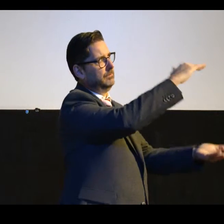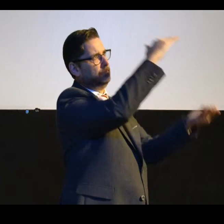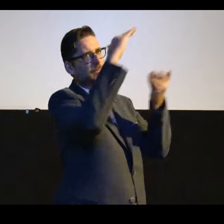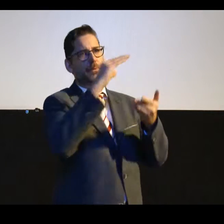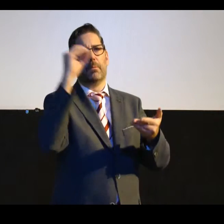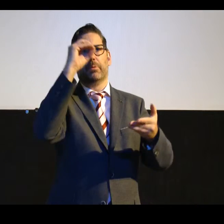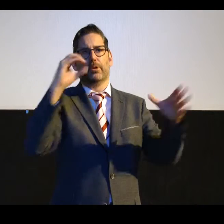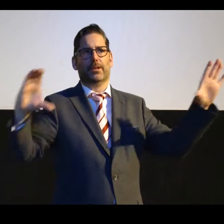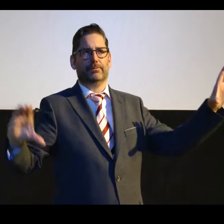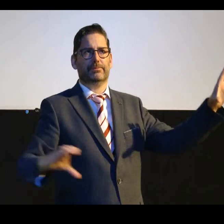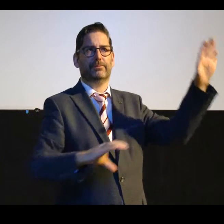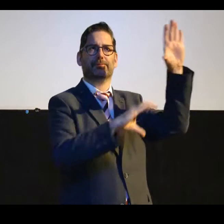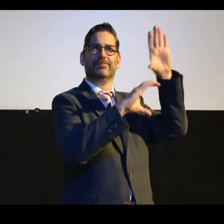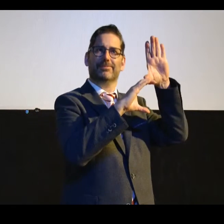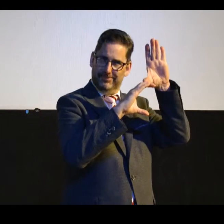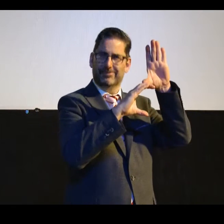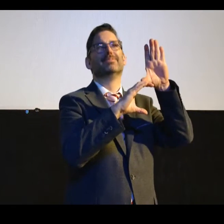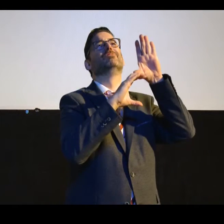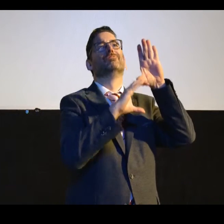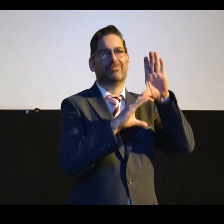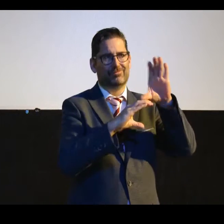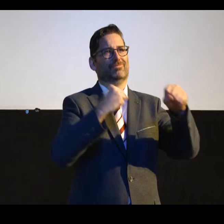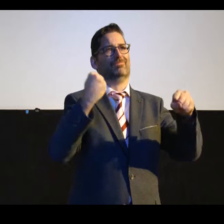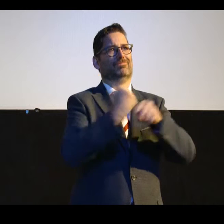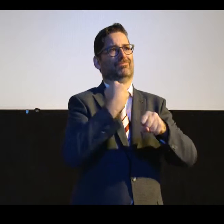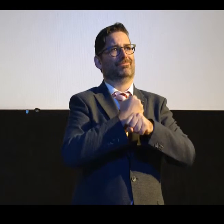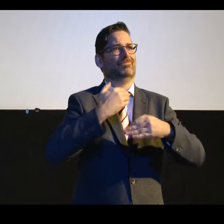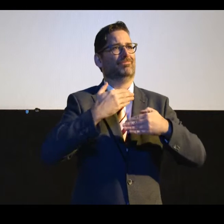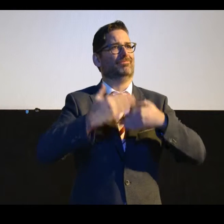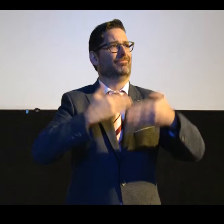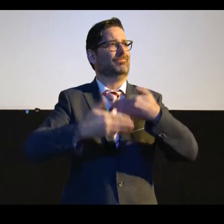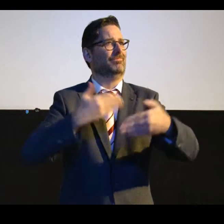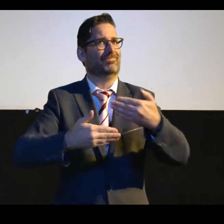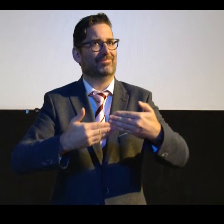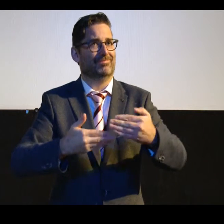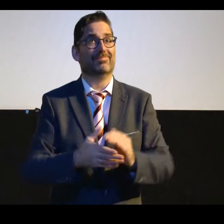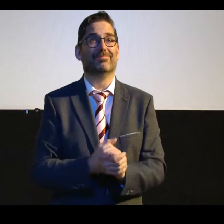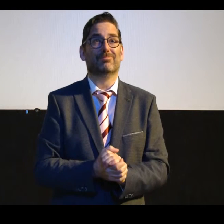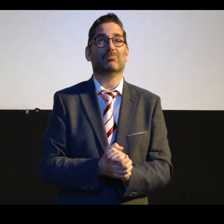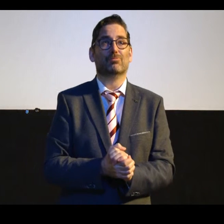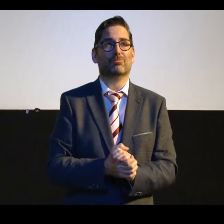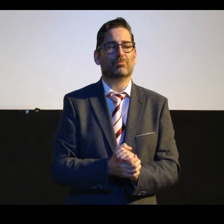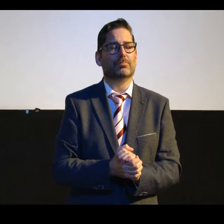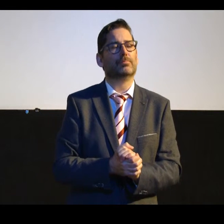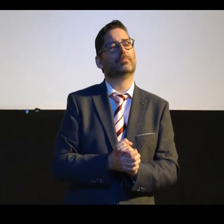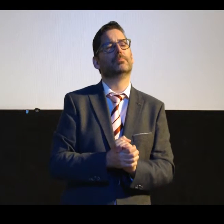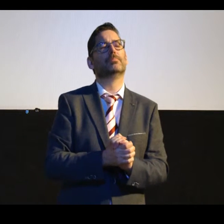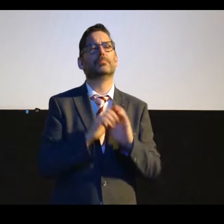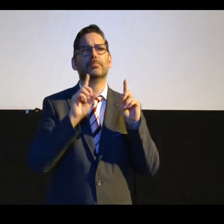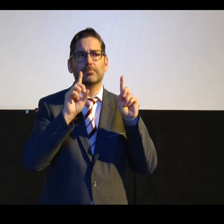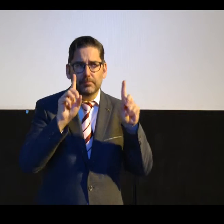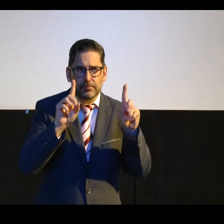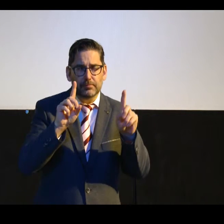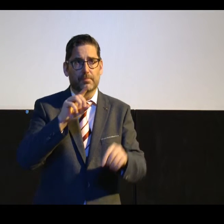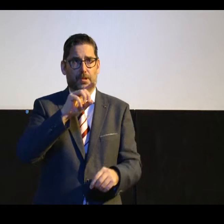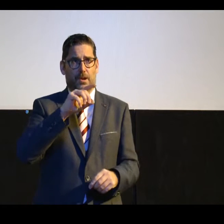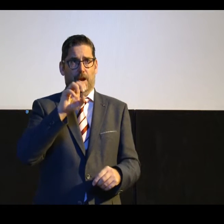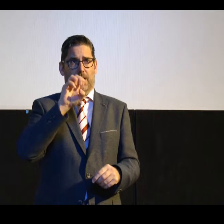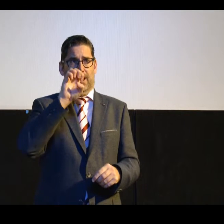Esa financiación a través de la Comisión viene de los 31 Estados miembros que soportan